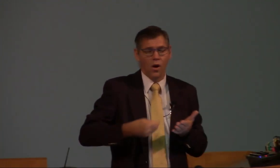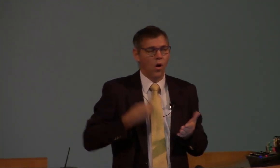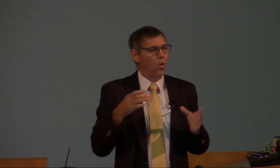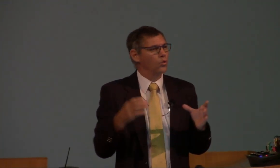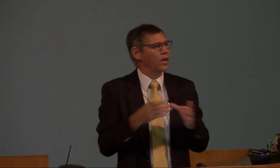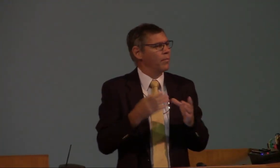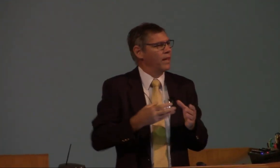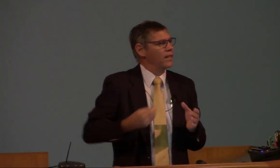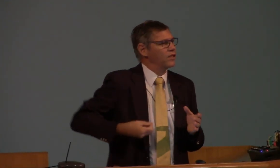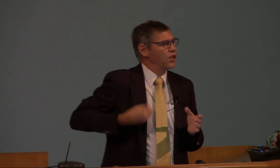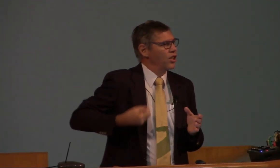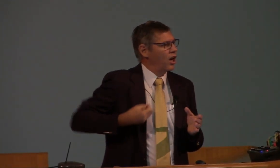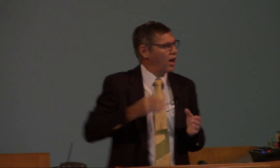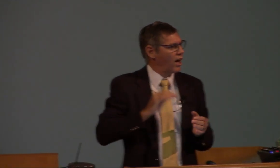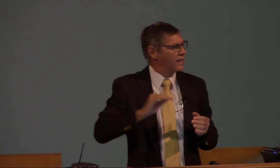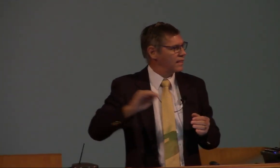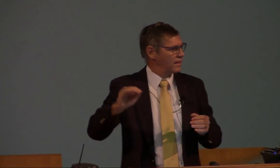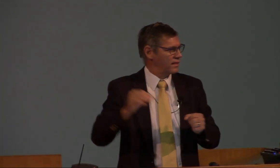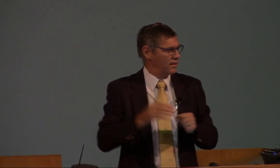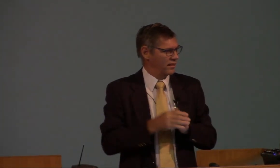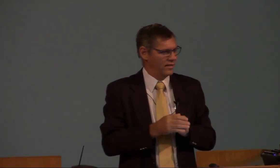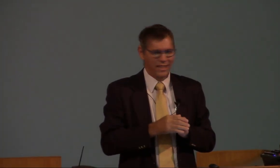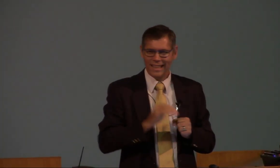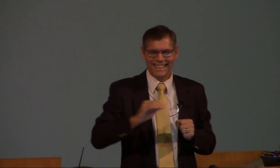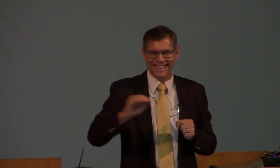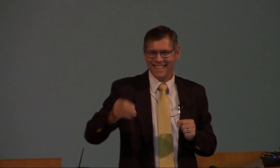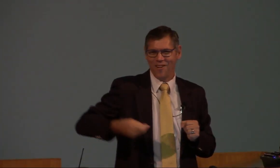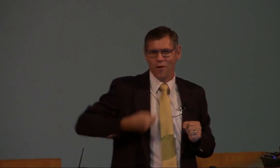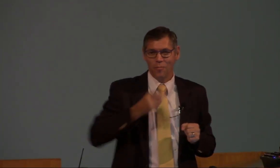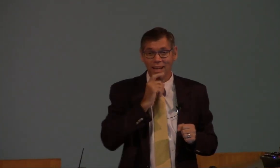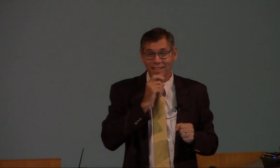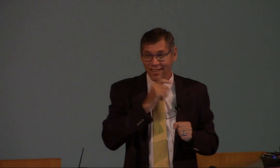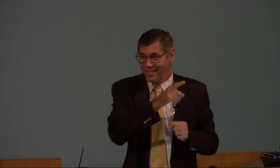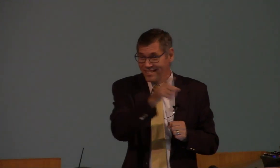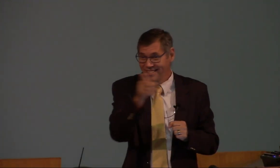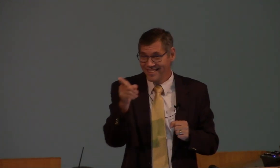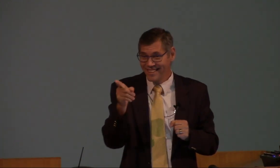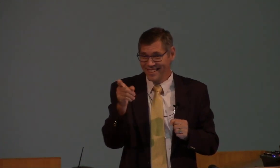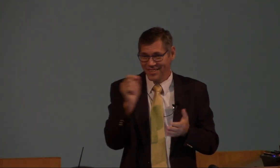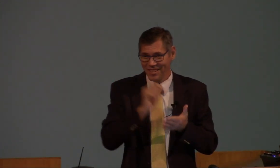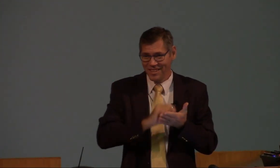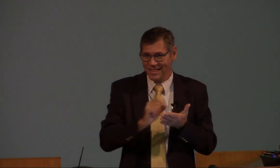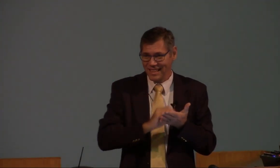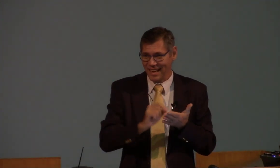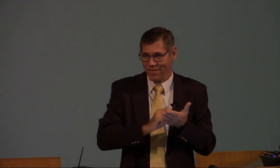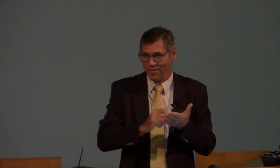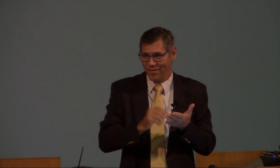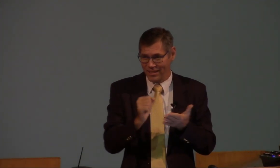ons gemeente se jeugkinders, nie kinders nie, jong mense, skryf eksamen.